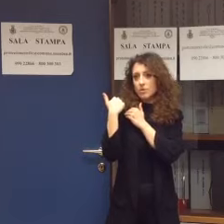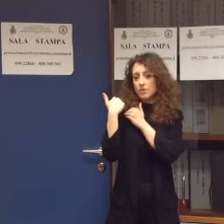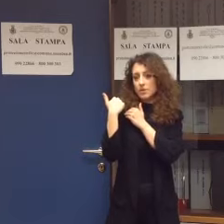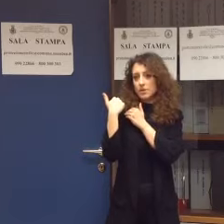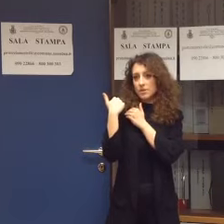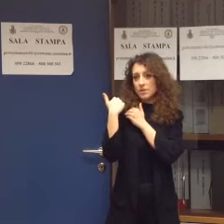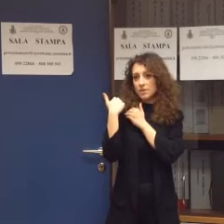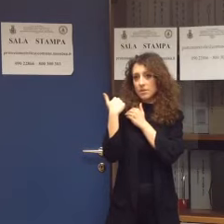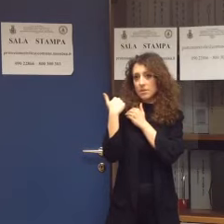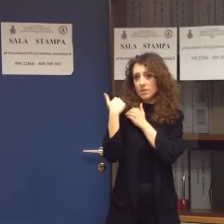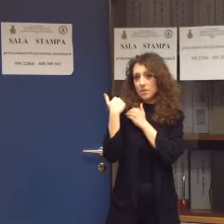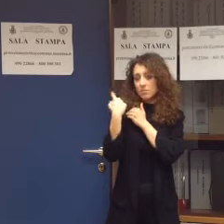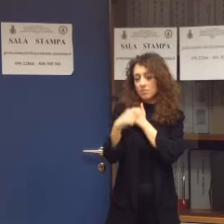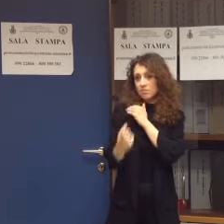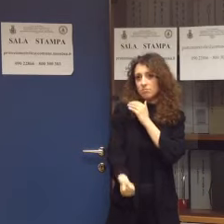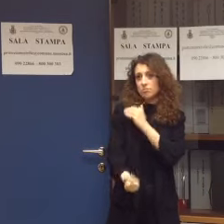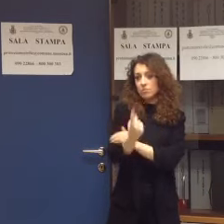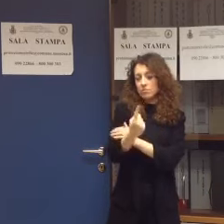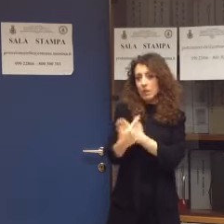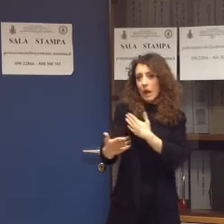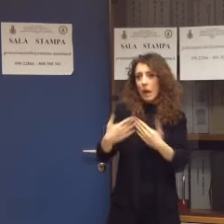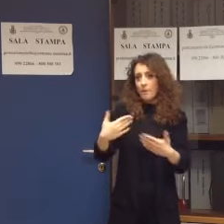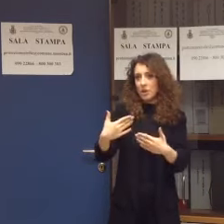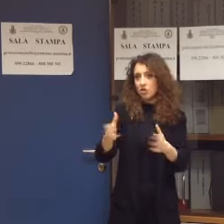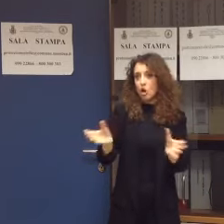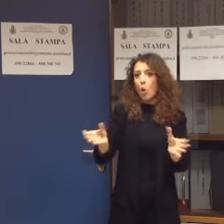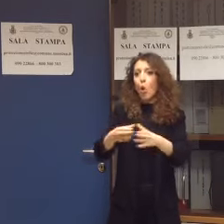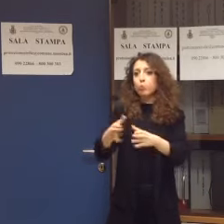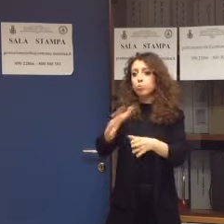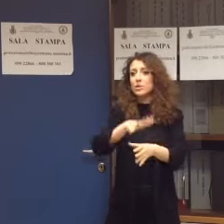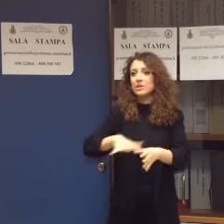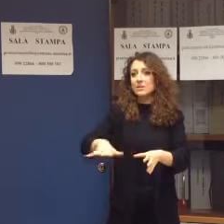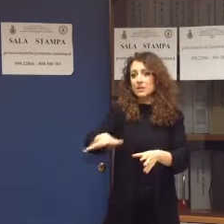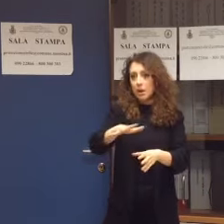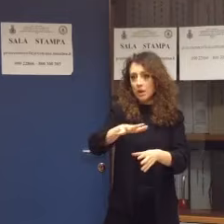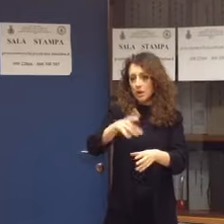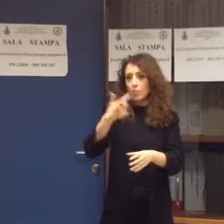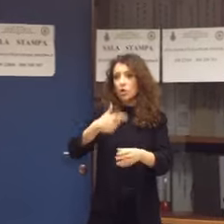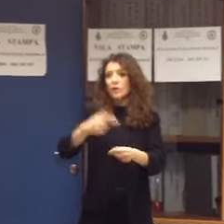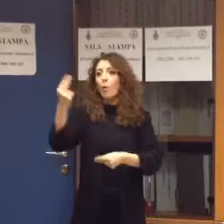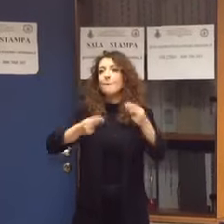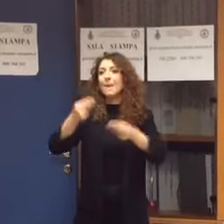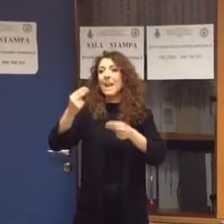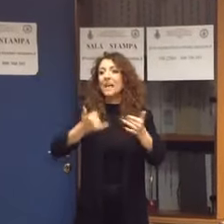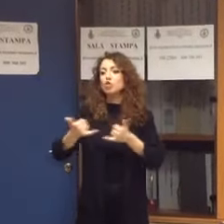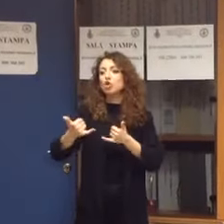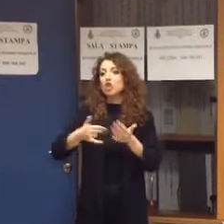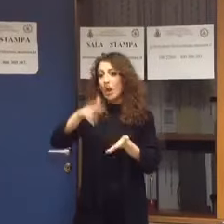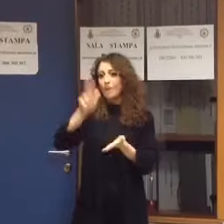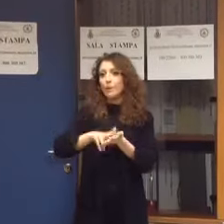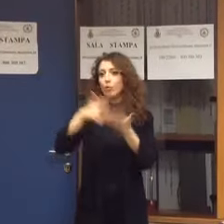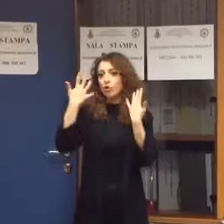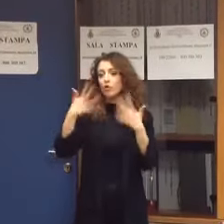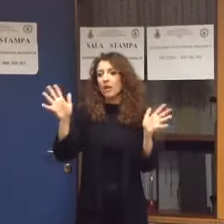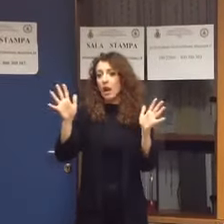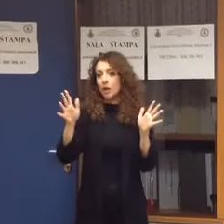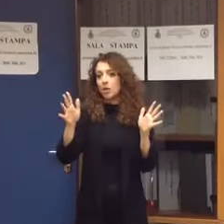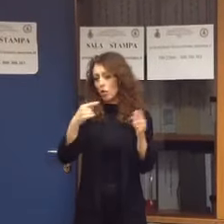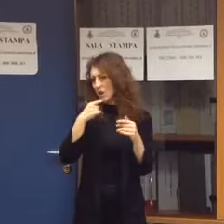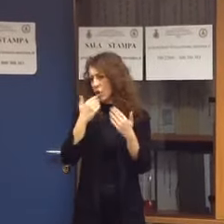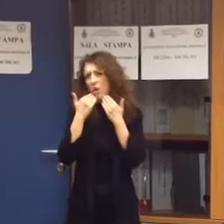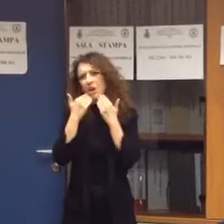alle emergenze della nostra comunità. Perché abbiamo approvato il bilancio entro dicembre e dico sempre grazie anche al